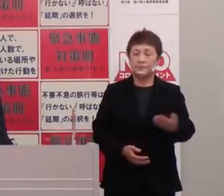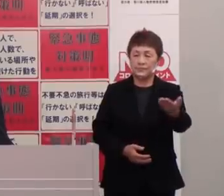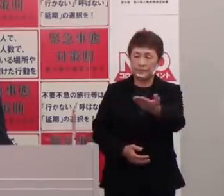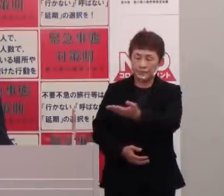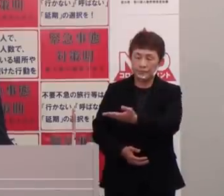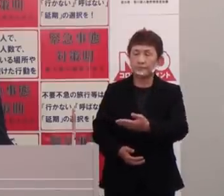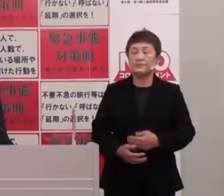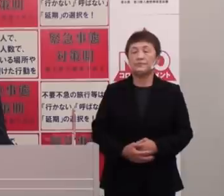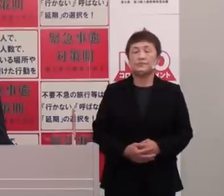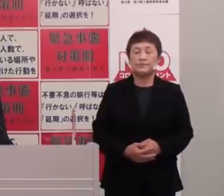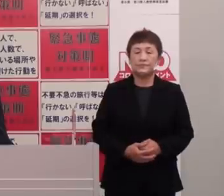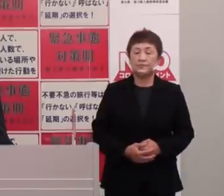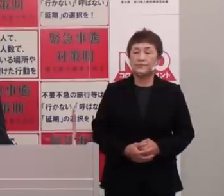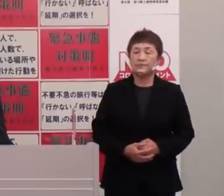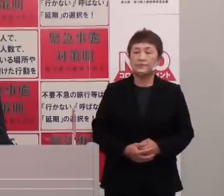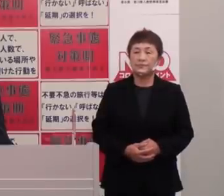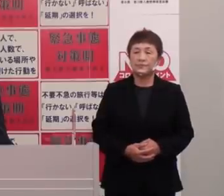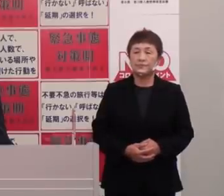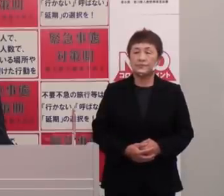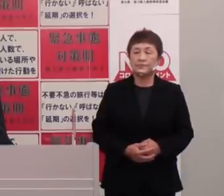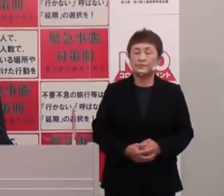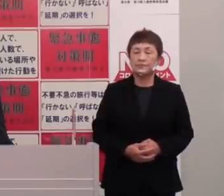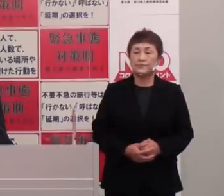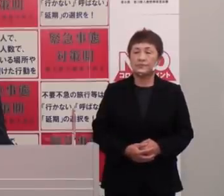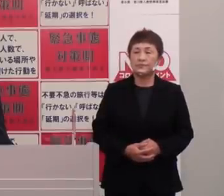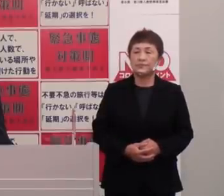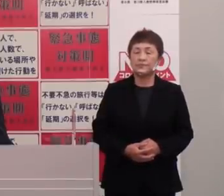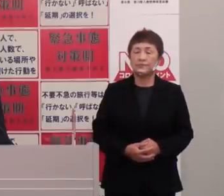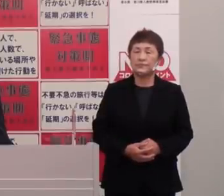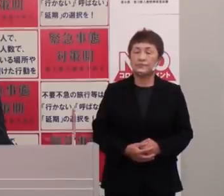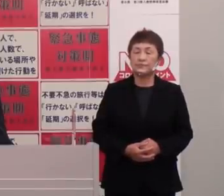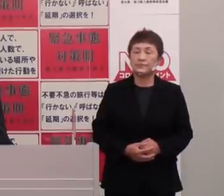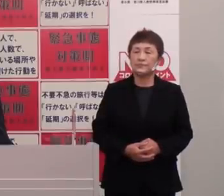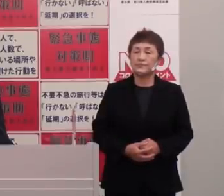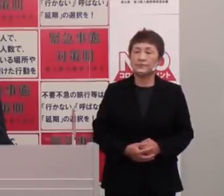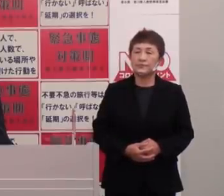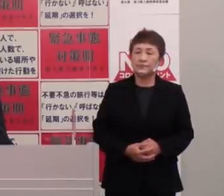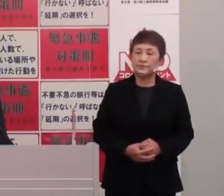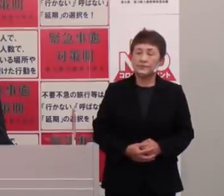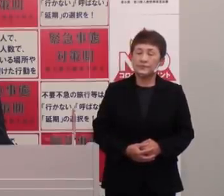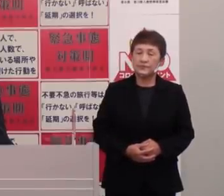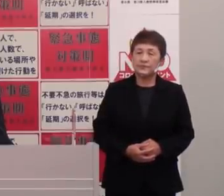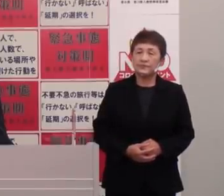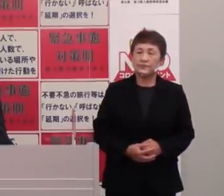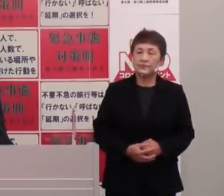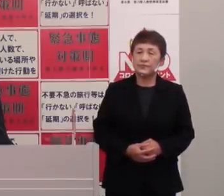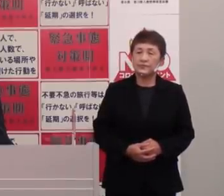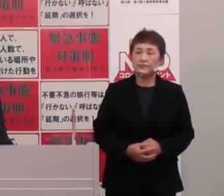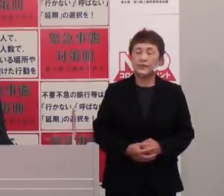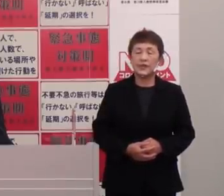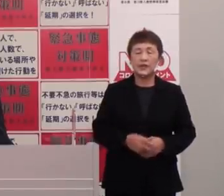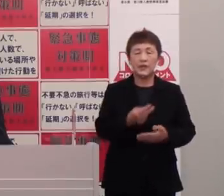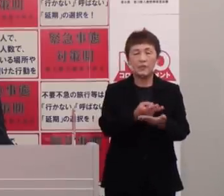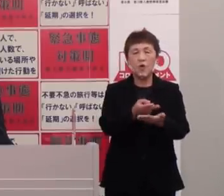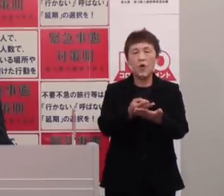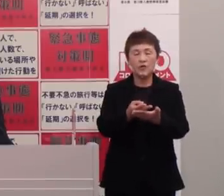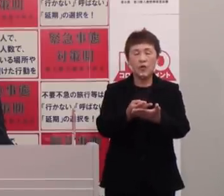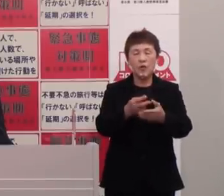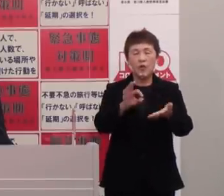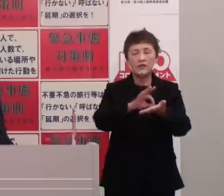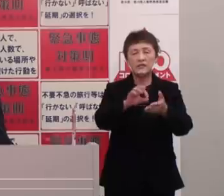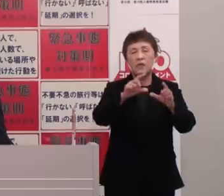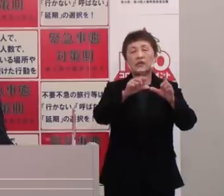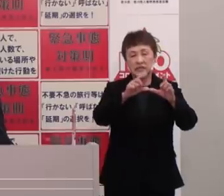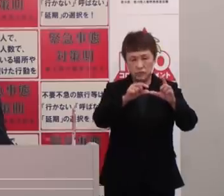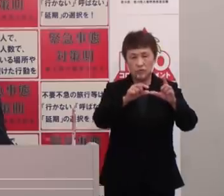四国新聞です。よろしくお願いいたします。冒頭でご発言がありましたけれど、病床使用率の関係でです